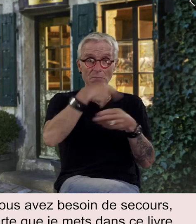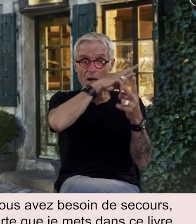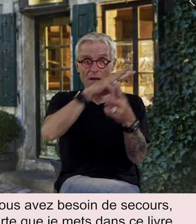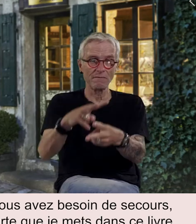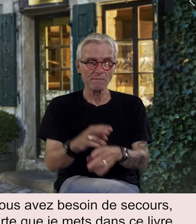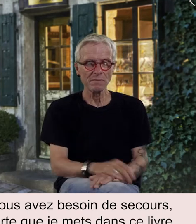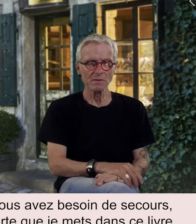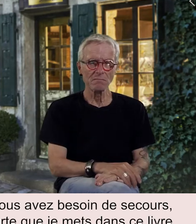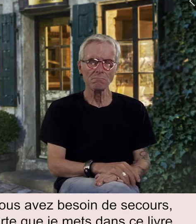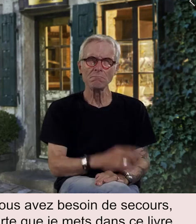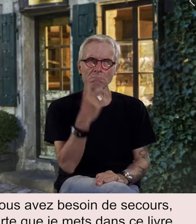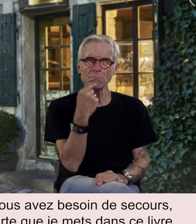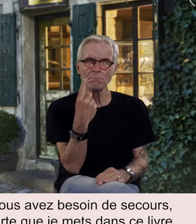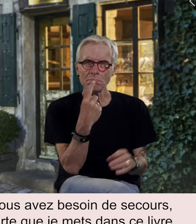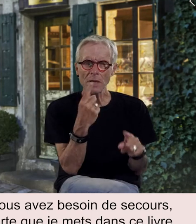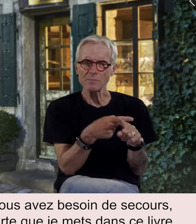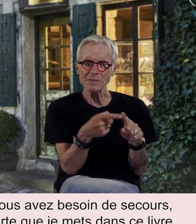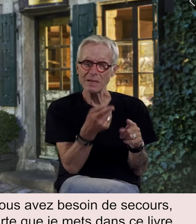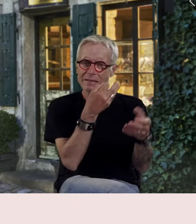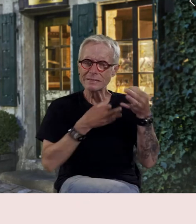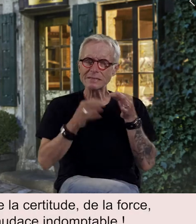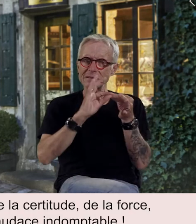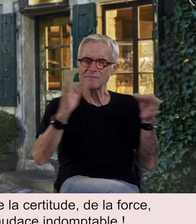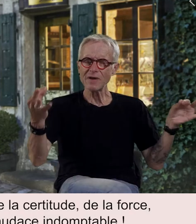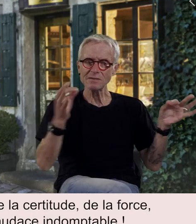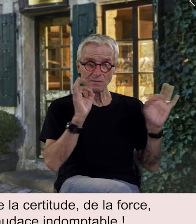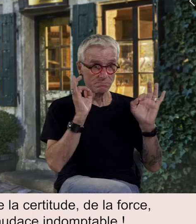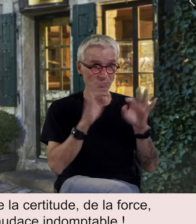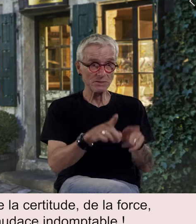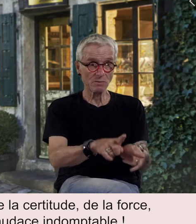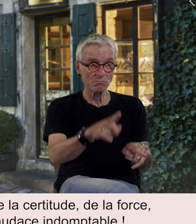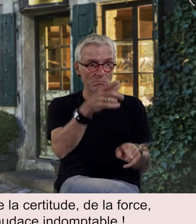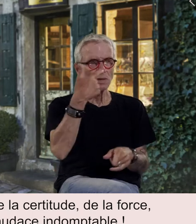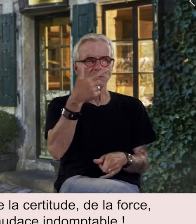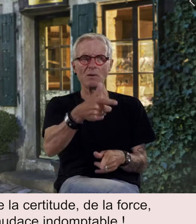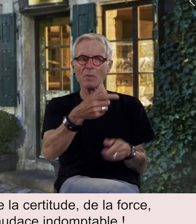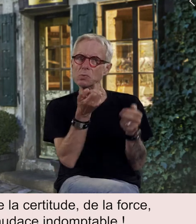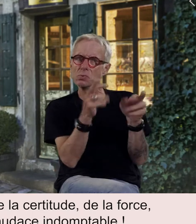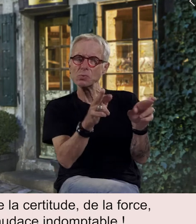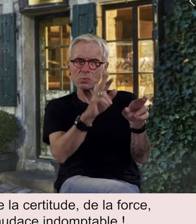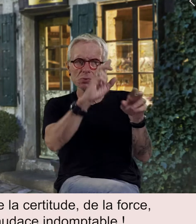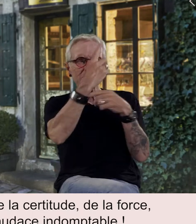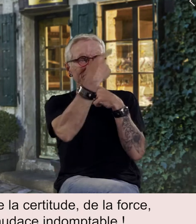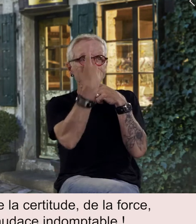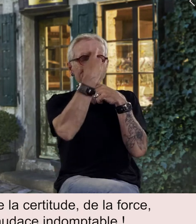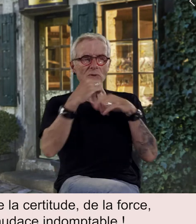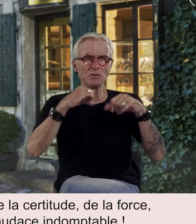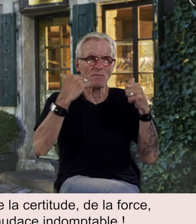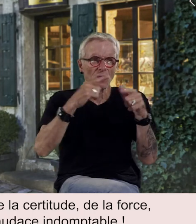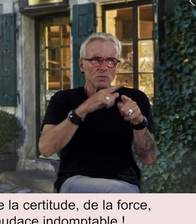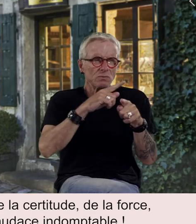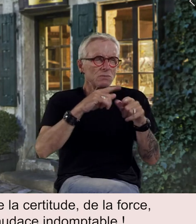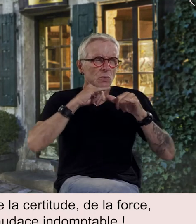» quel air étrange il avait prononcé une telle phrase et comme il donnait l'impression de la certitude, de la force, de la